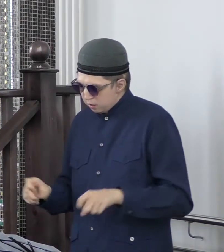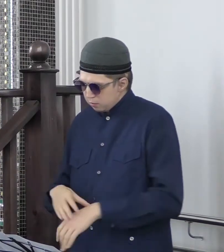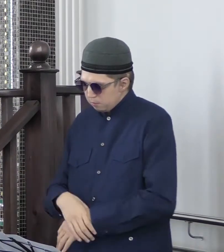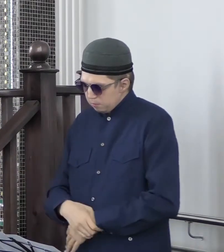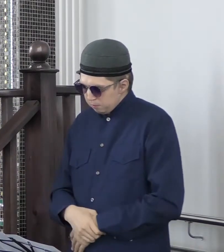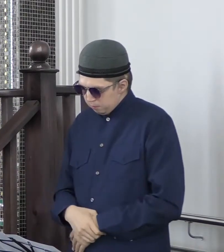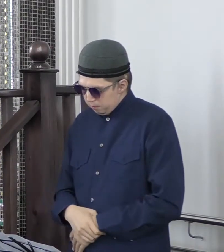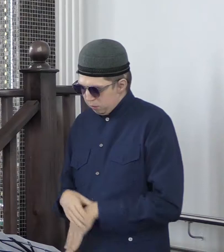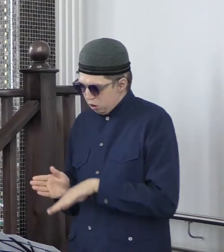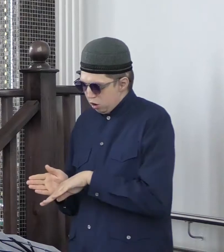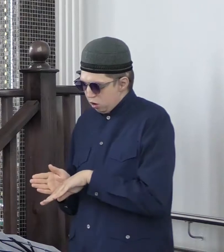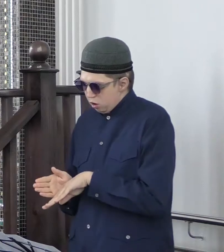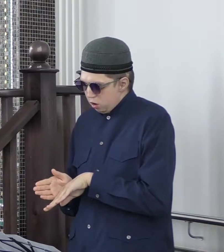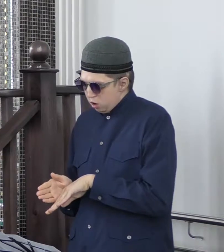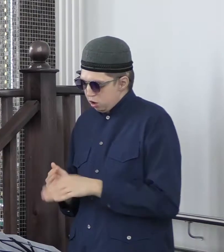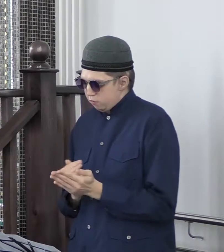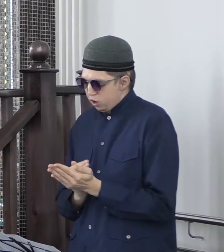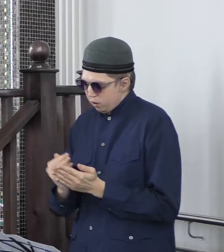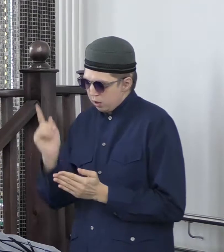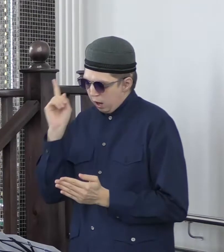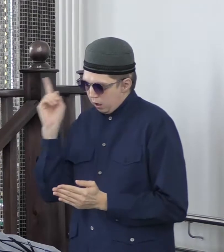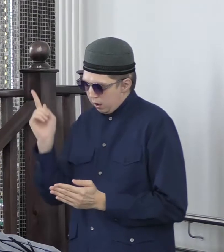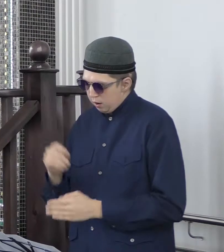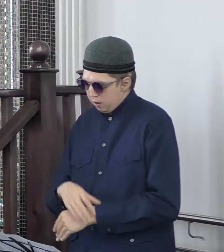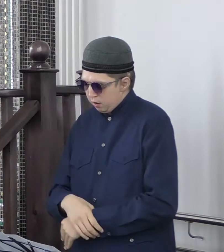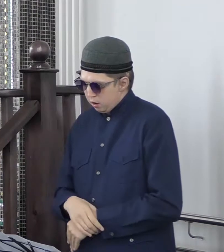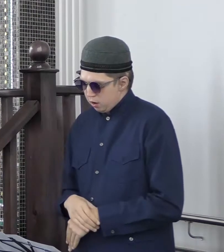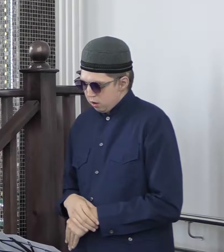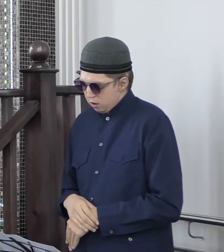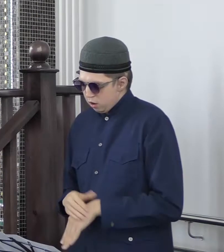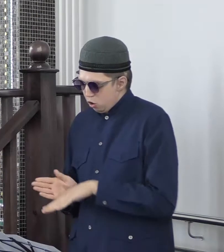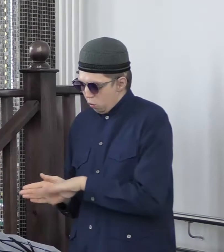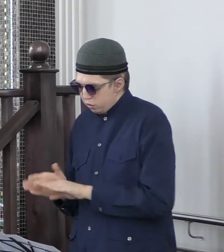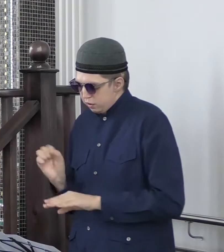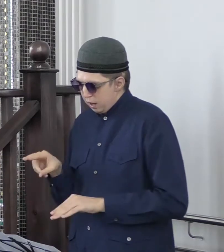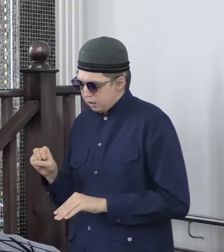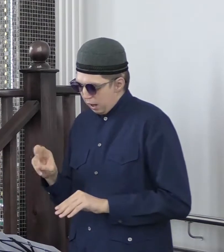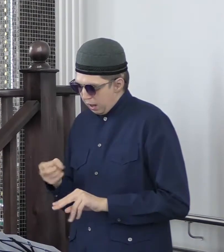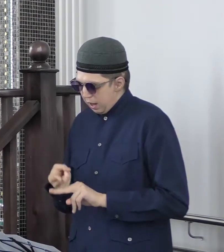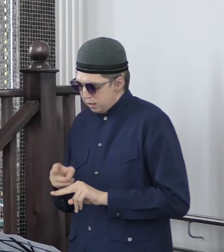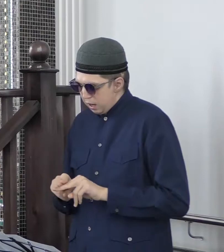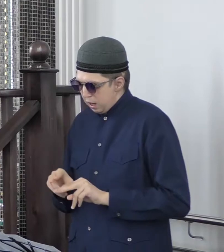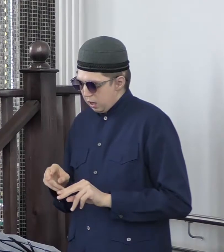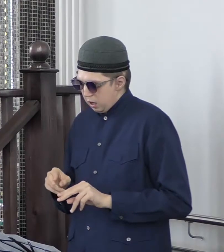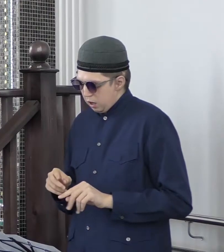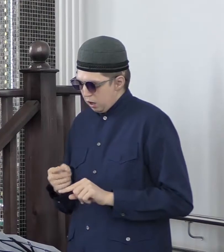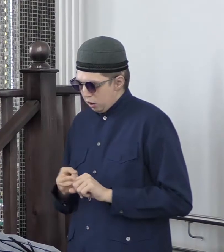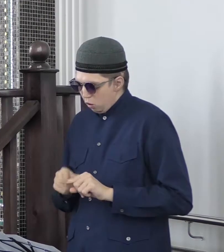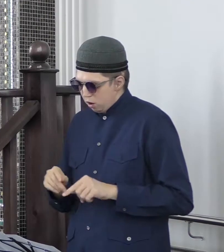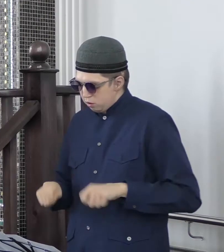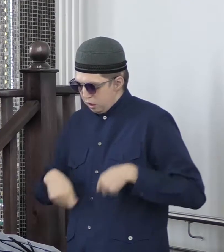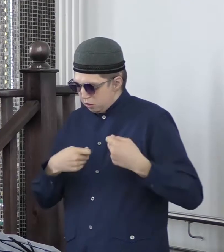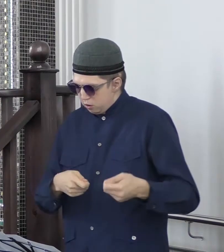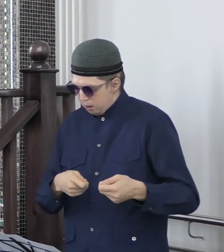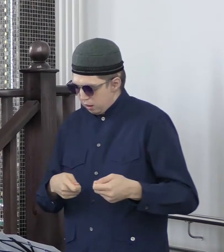нужда. Ветер Всевышнего нашел, главное всему, бехаб и дай, Аллах Таля не нужда,